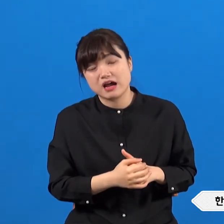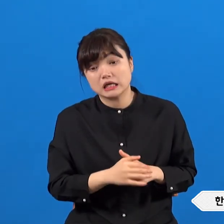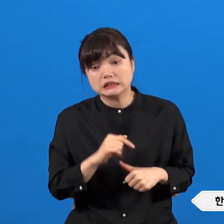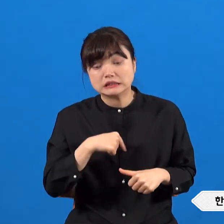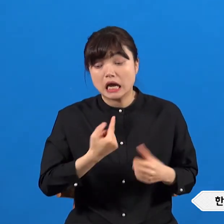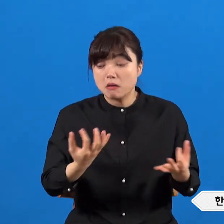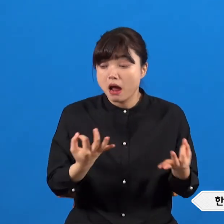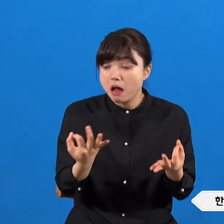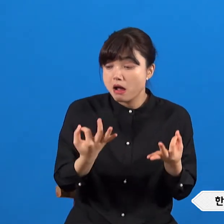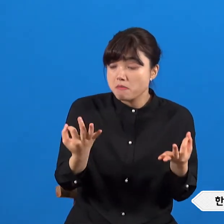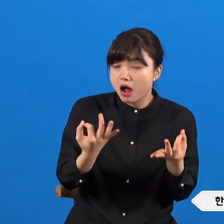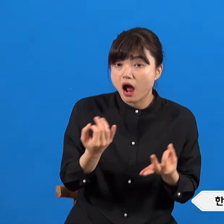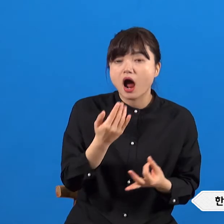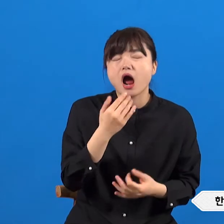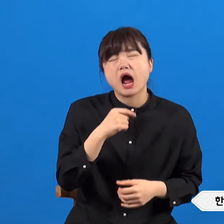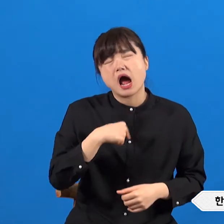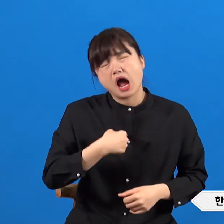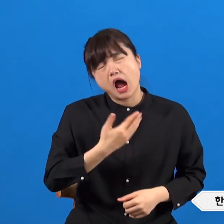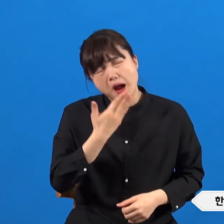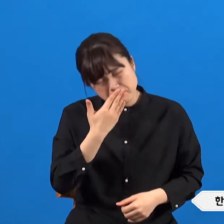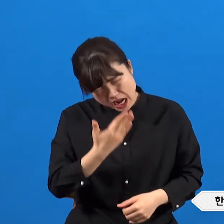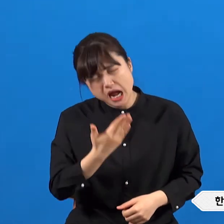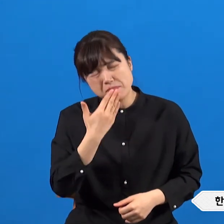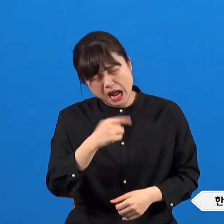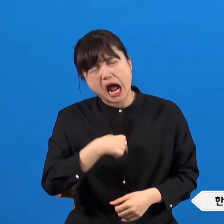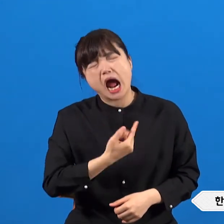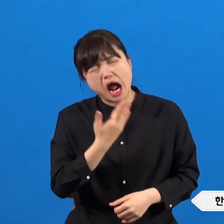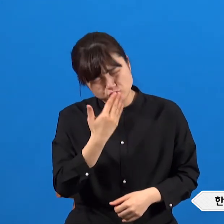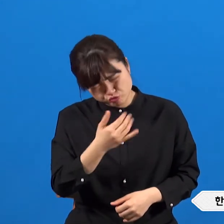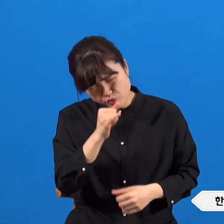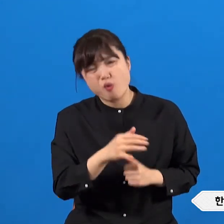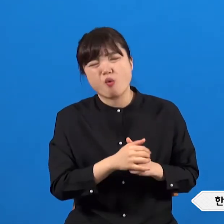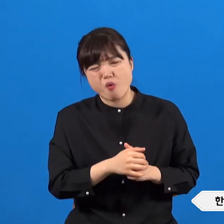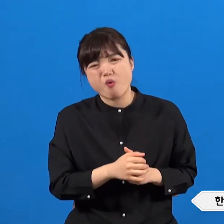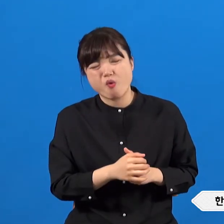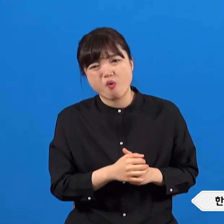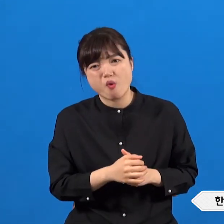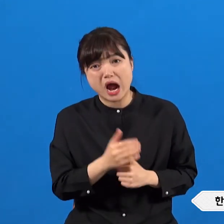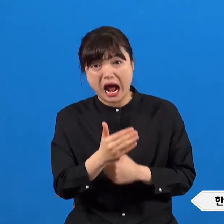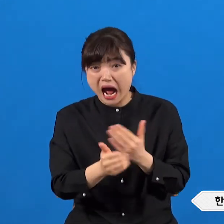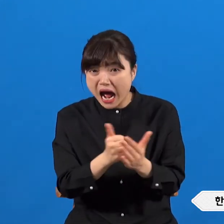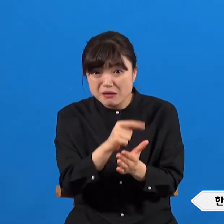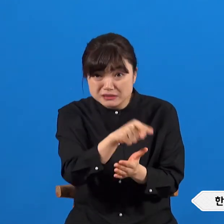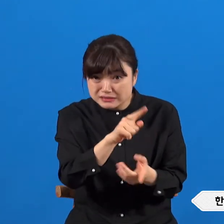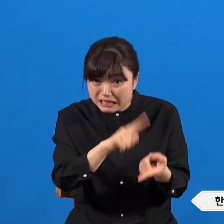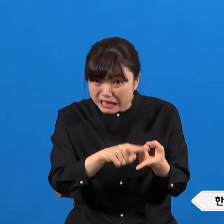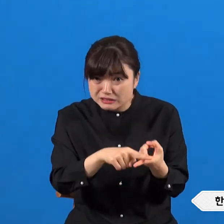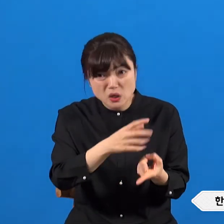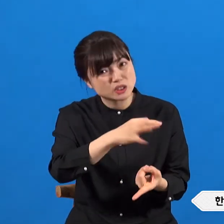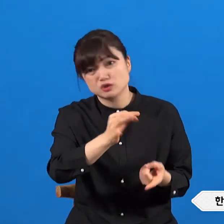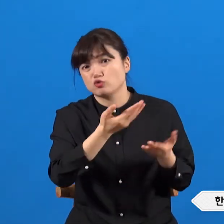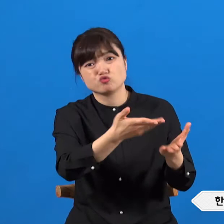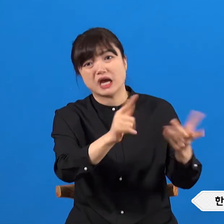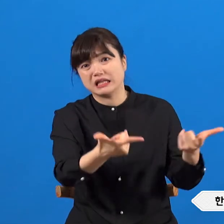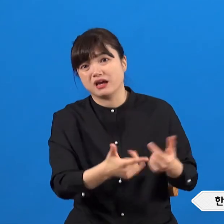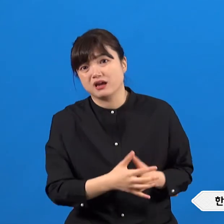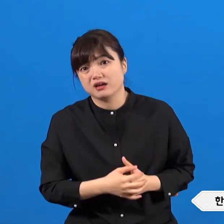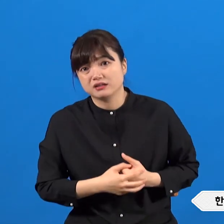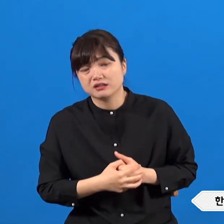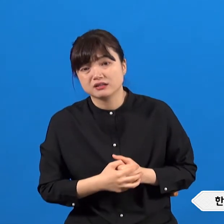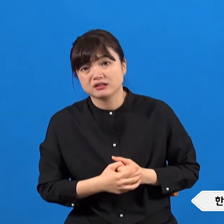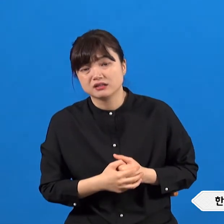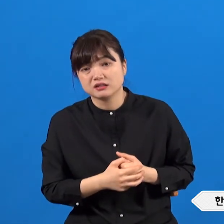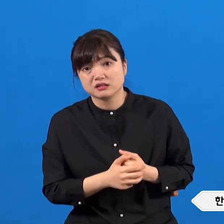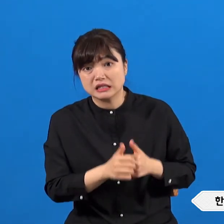자기 우상화를 위해서 얼마든지 할 수가 있고, 그러면 하나님은 그 하나도 인정하지 않으신다는 것입니다.